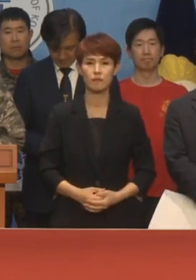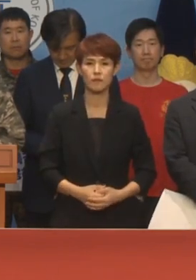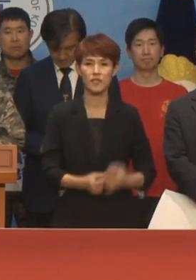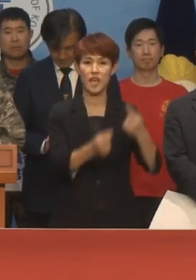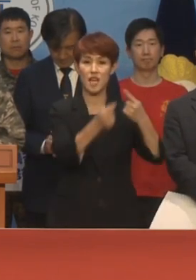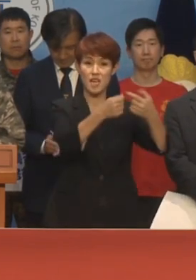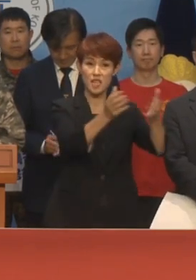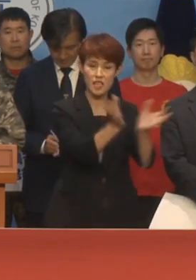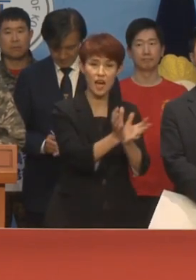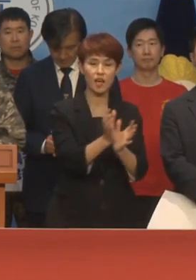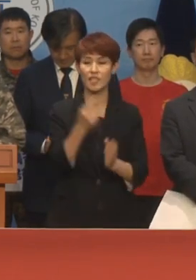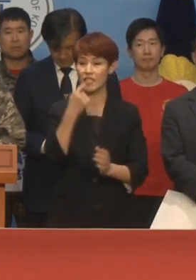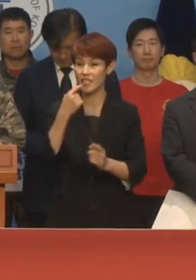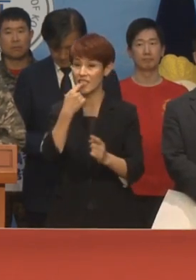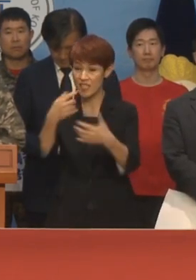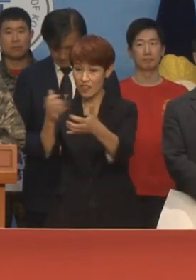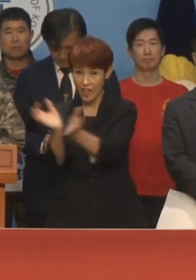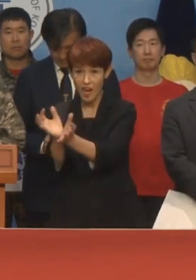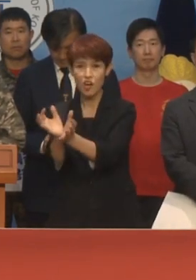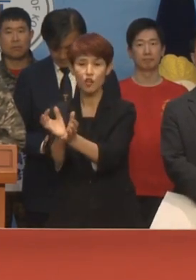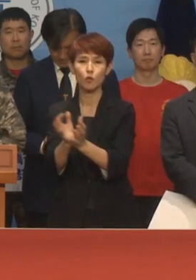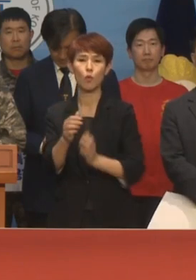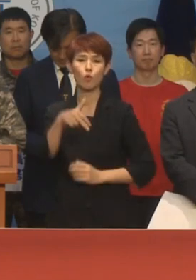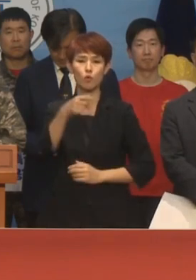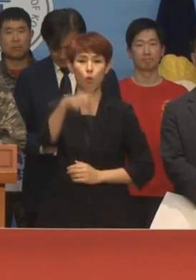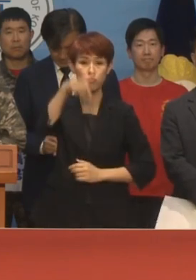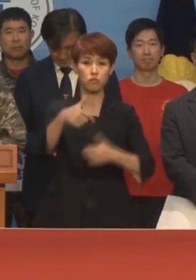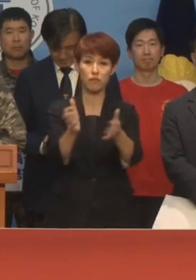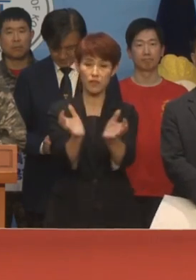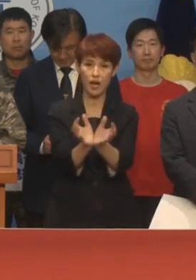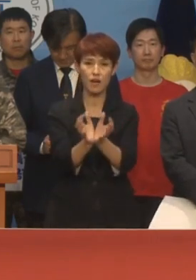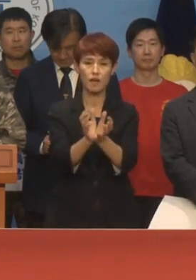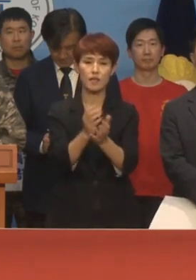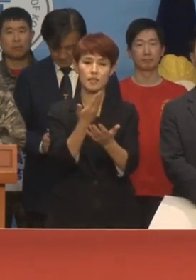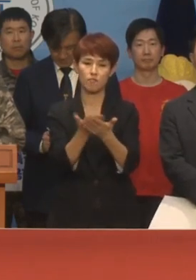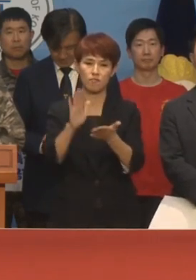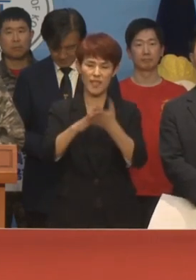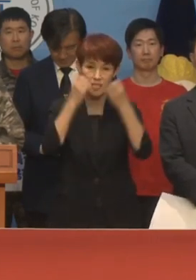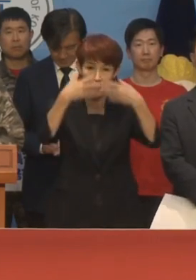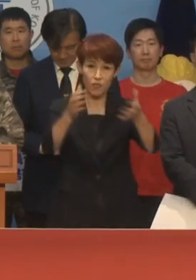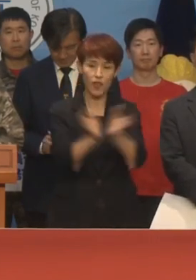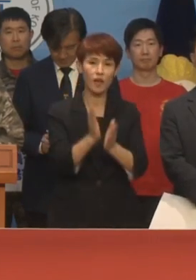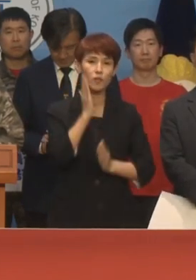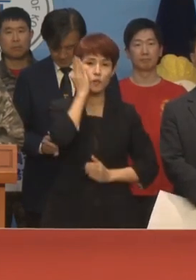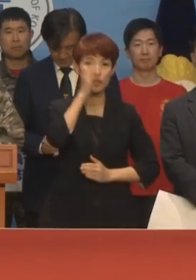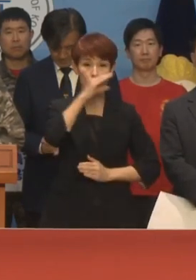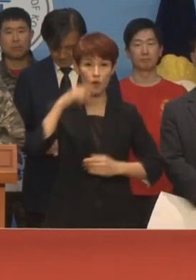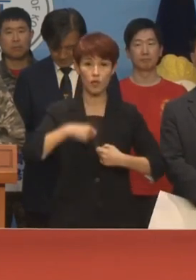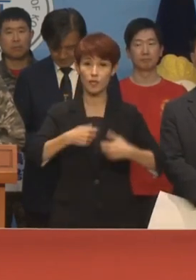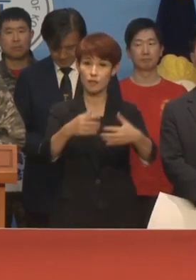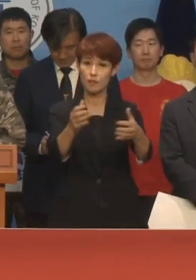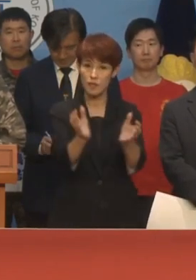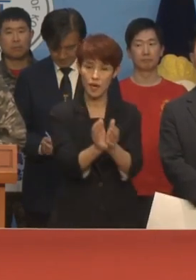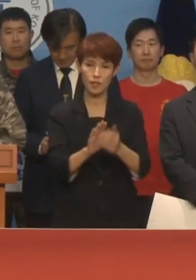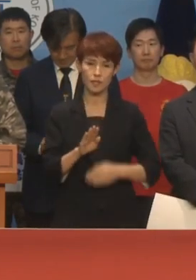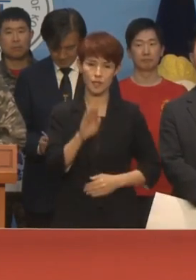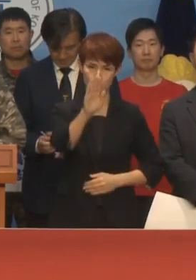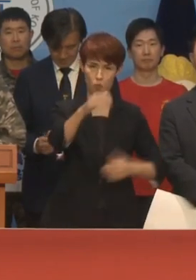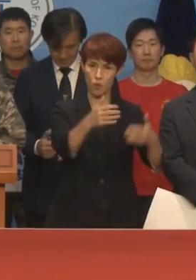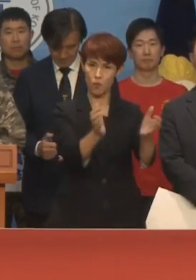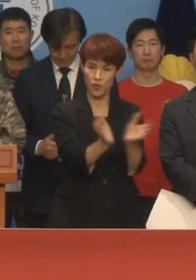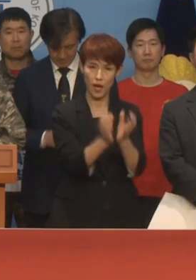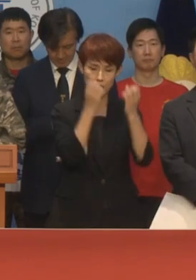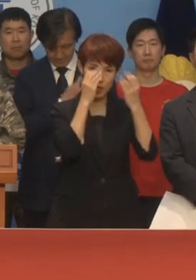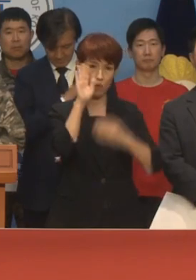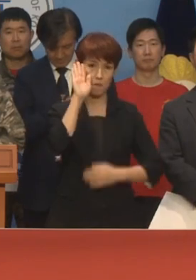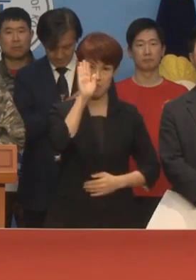제1당 더불어민주당과 조국혁신당, 개혁신당, 녹색정의당, 진보당,